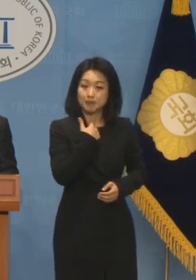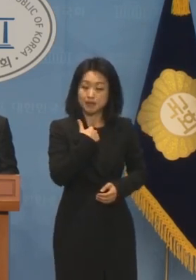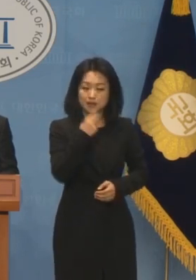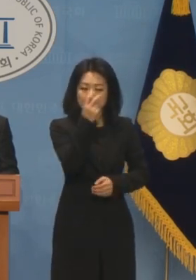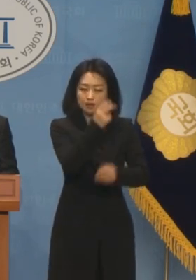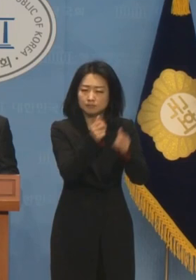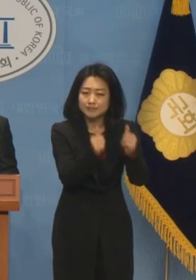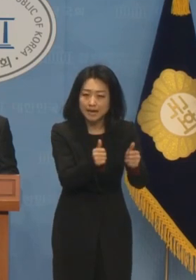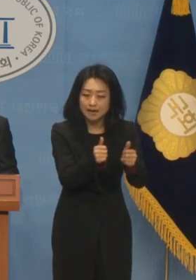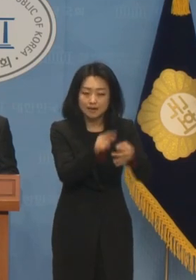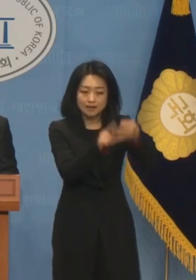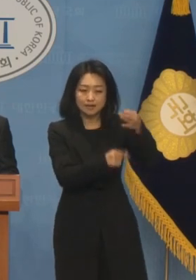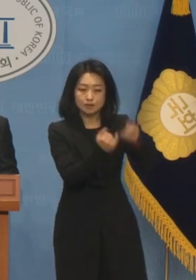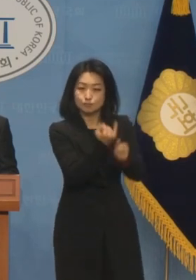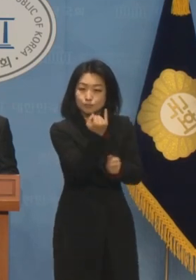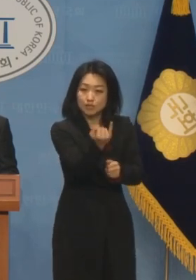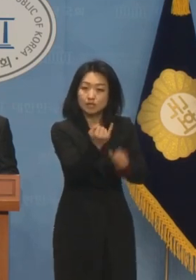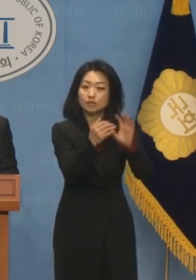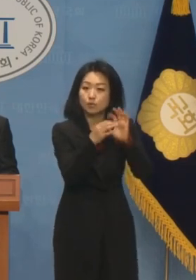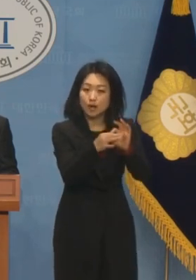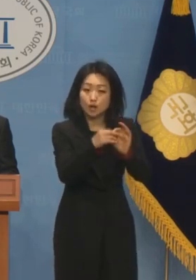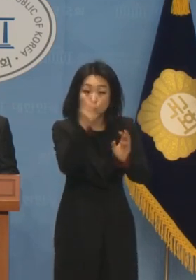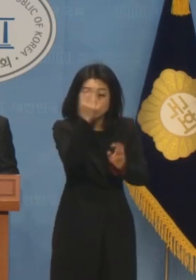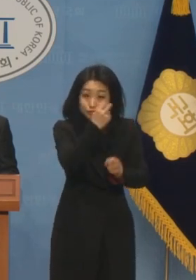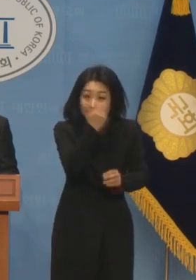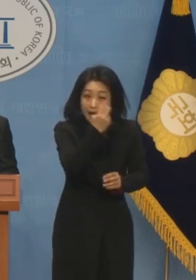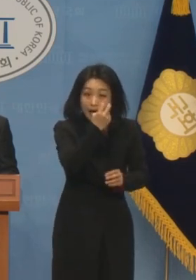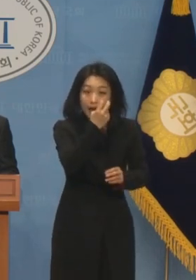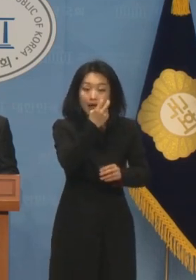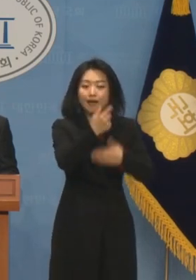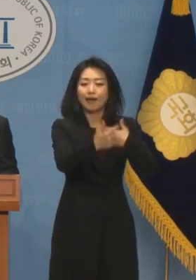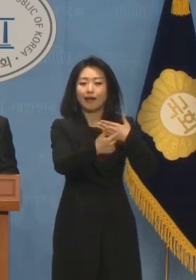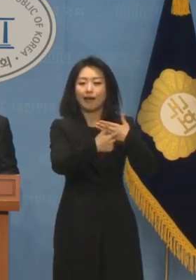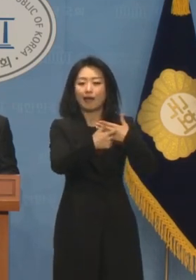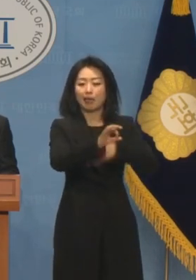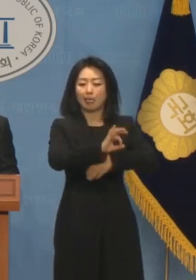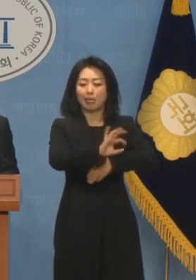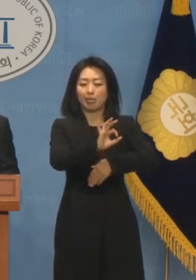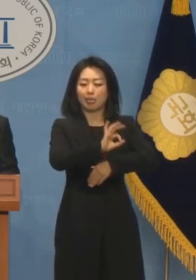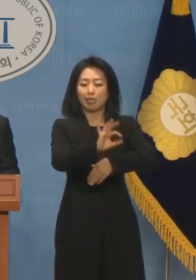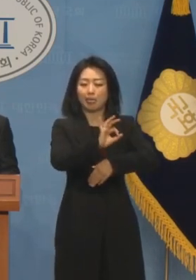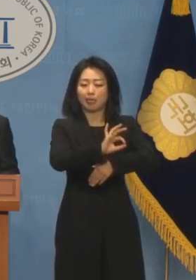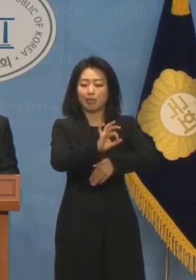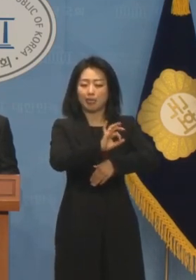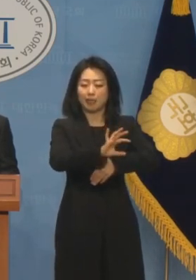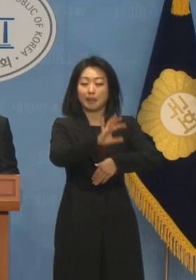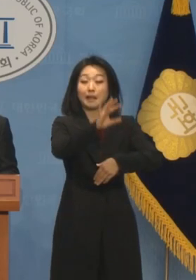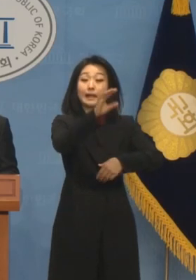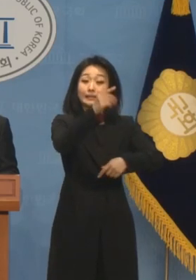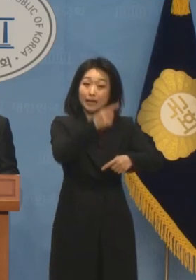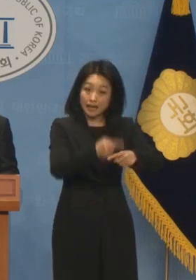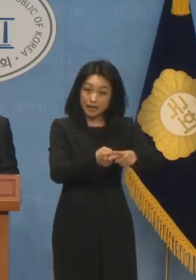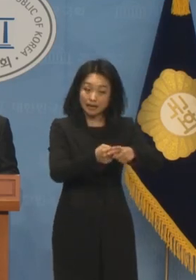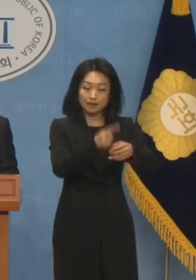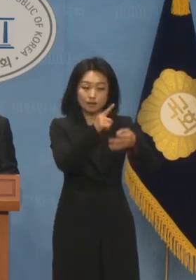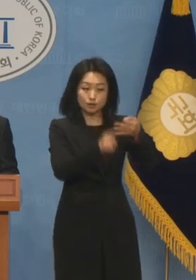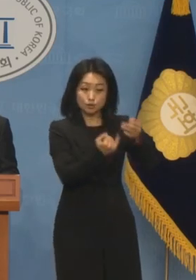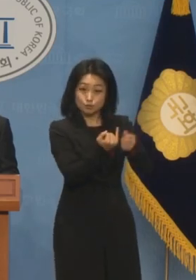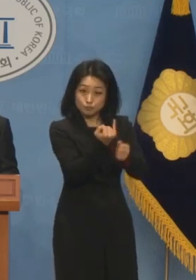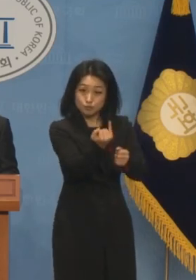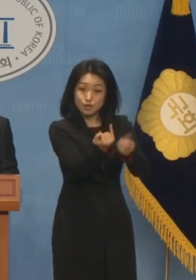검찰은 김건희 여사 관련 의혹에 관해 수사를 하는 둥 마는 둥 해왔습니다. 그러다 김 여사 소환